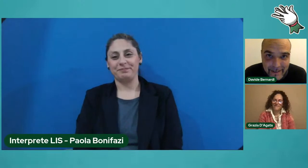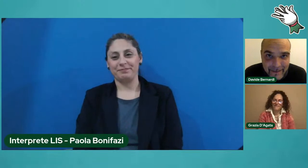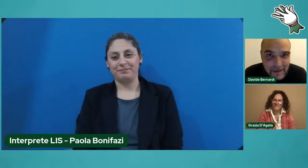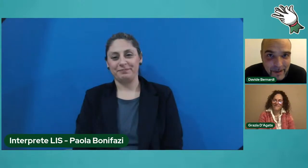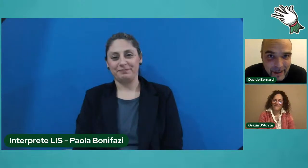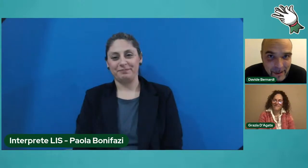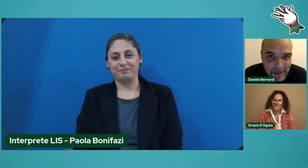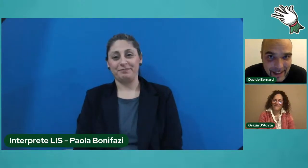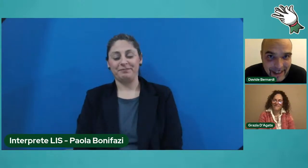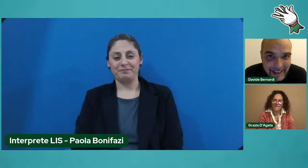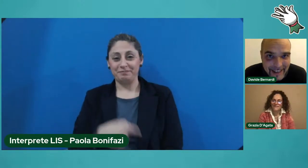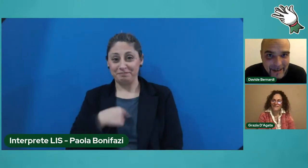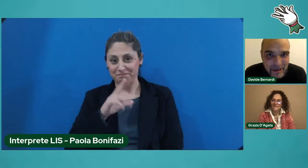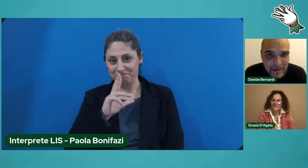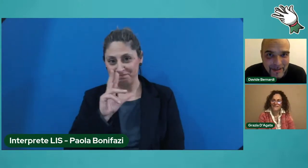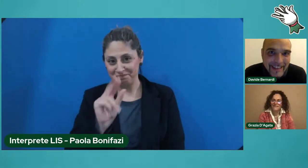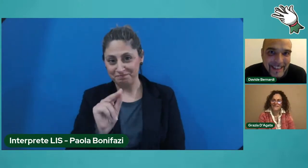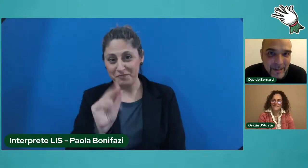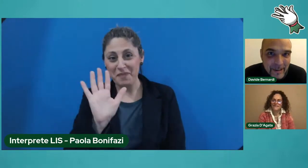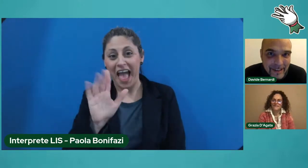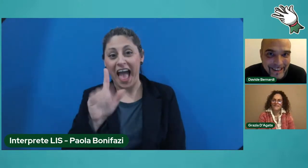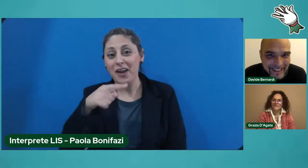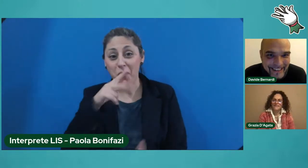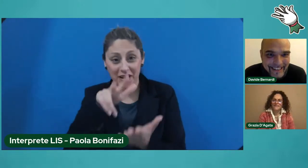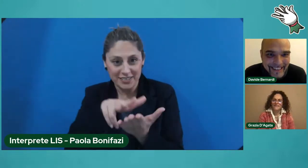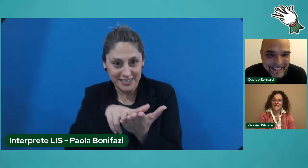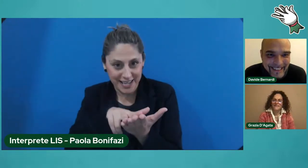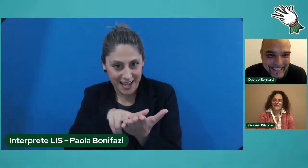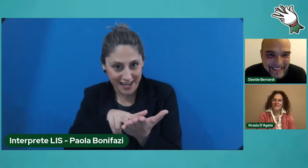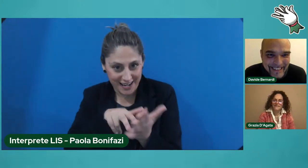Ve lo dico, ma è ancora un segreto.